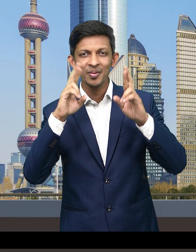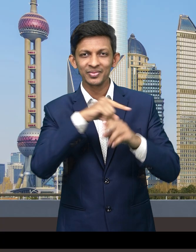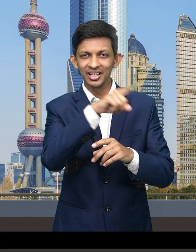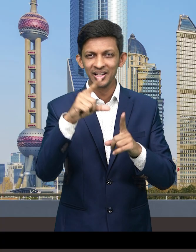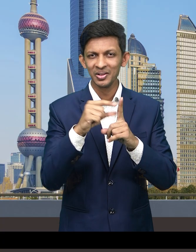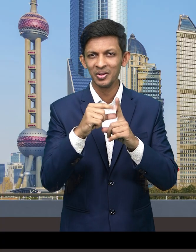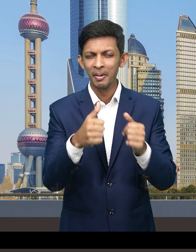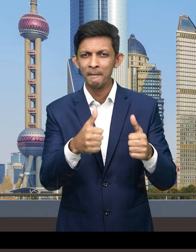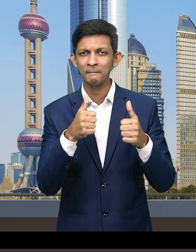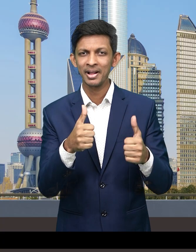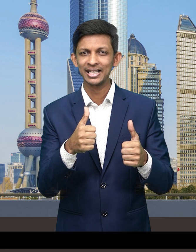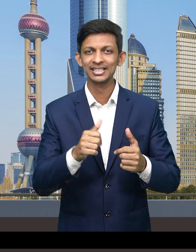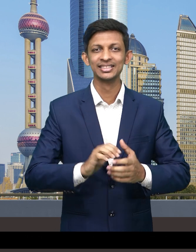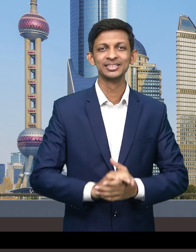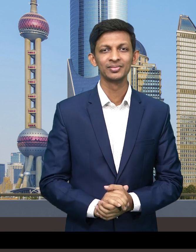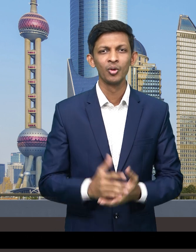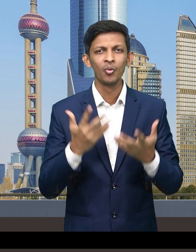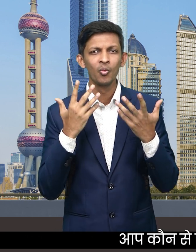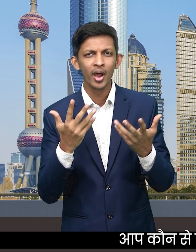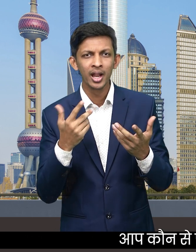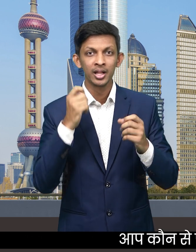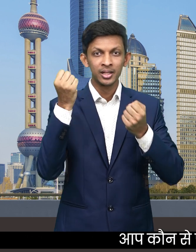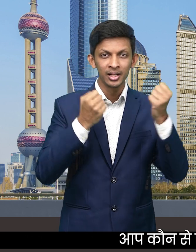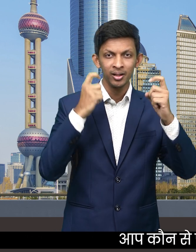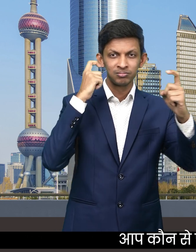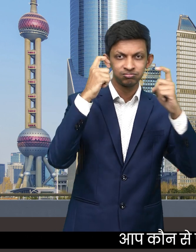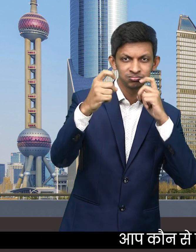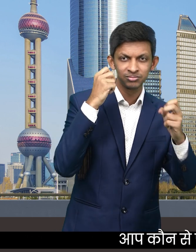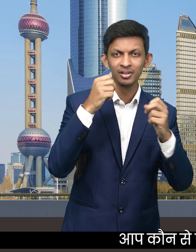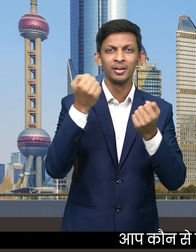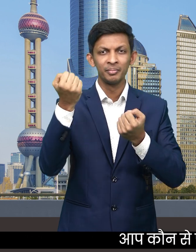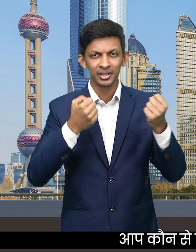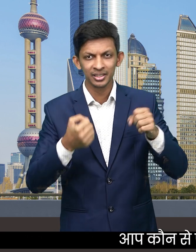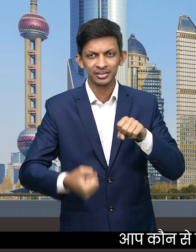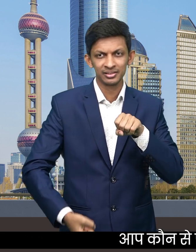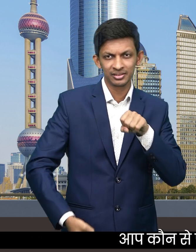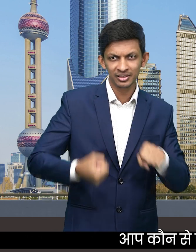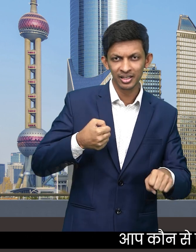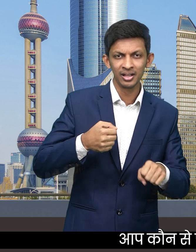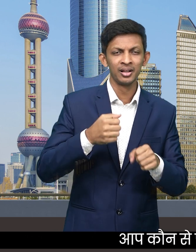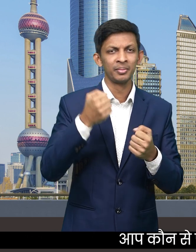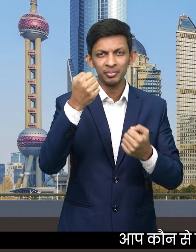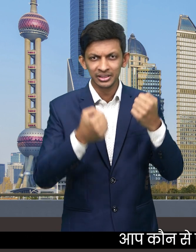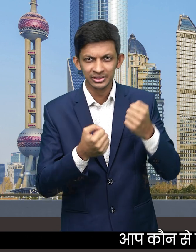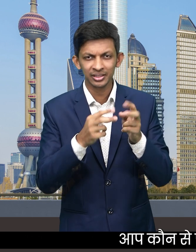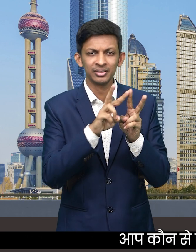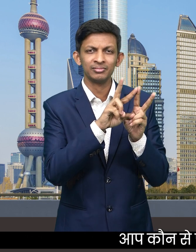आशा है कि सभी अच्छे हैं। आप कौन से परिवहन वाहन देखते हैं या उपयोग करते